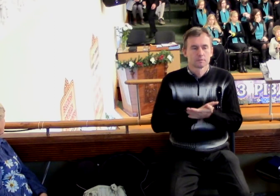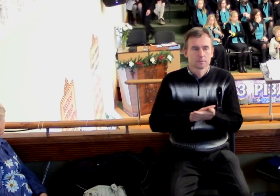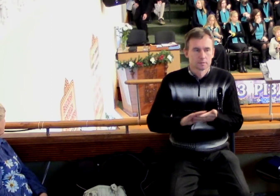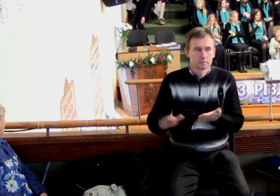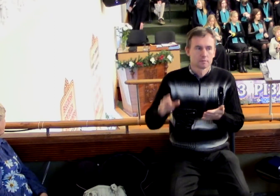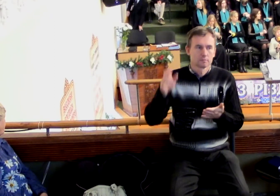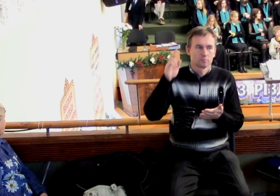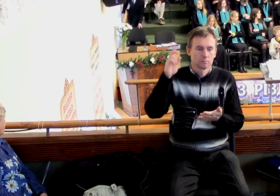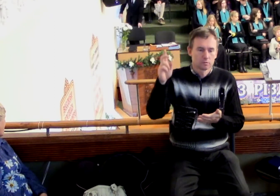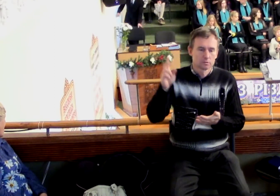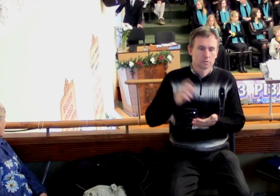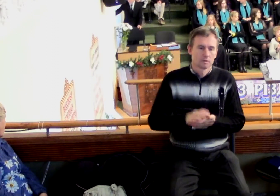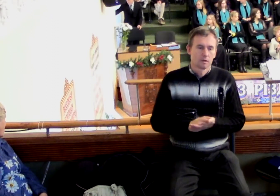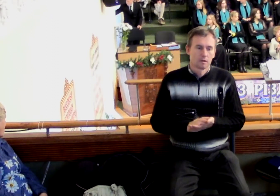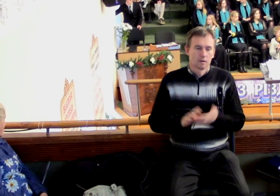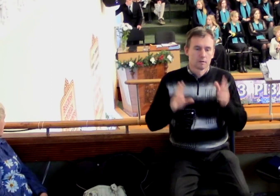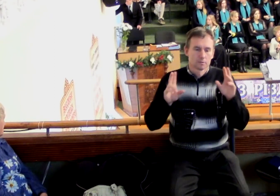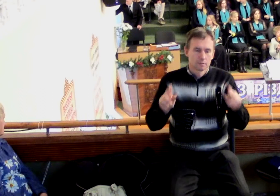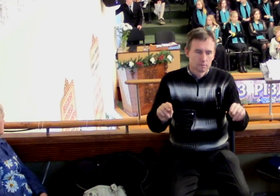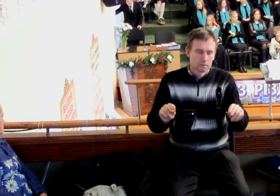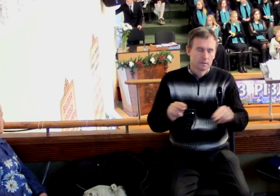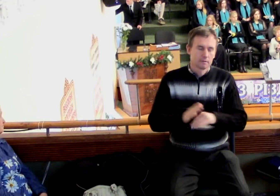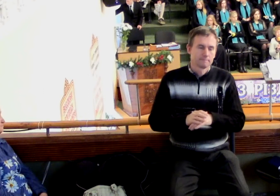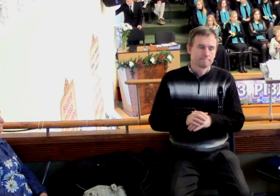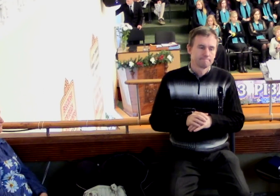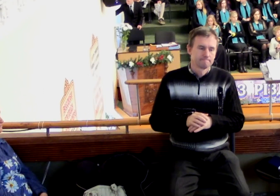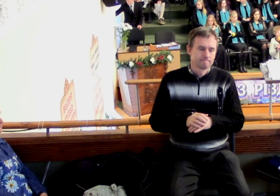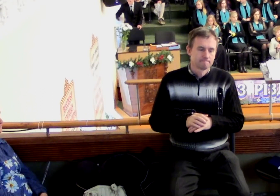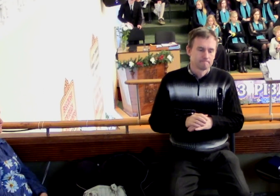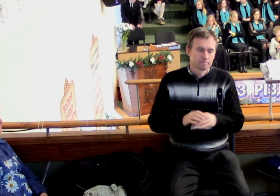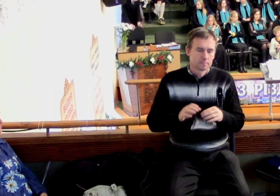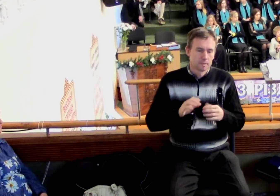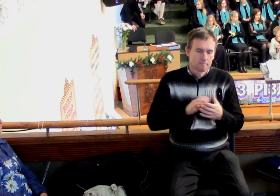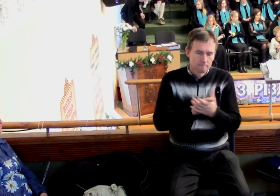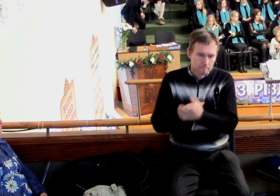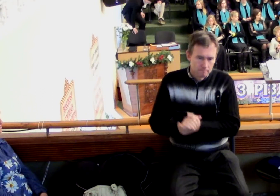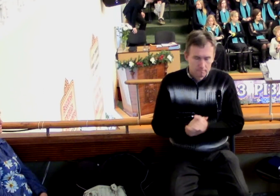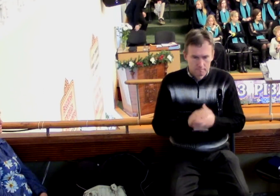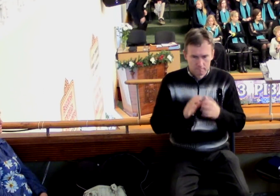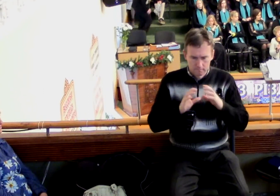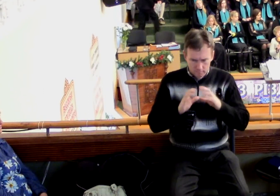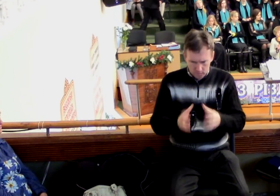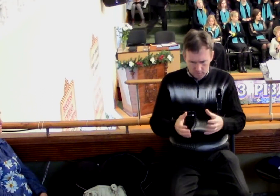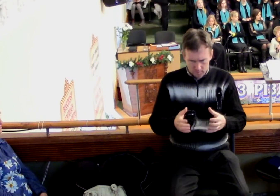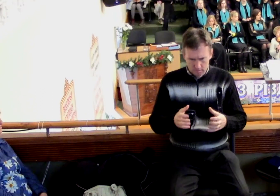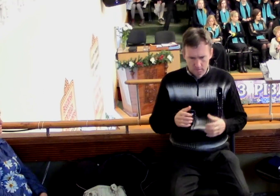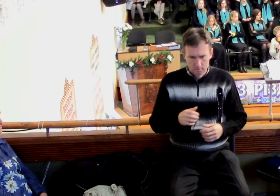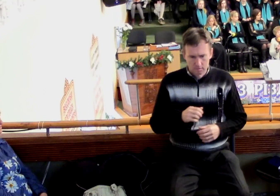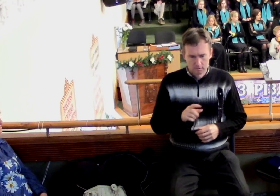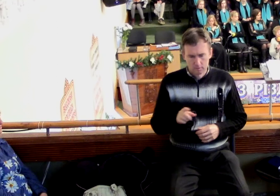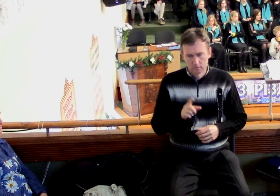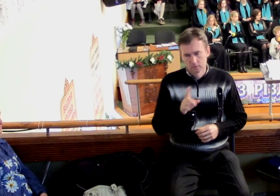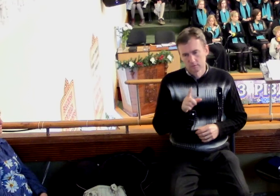Святое Божье обетование для мира, что лежит